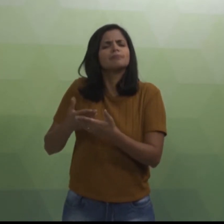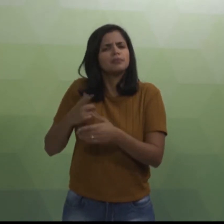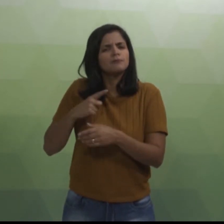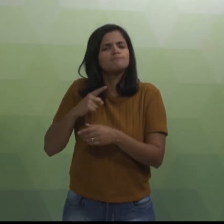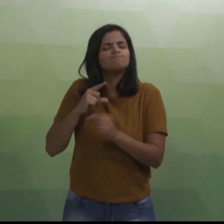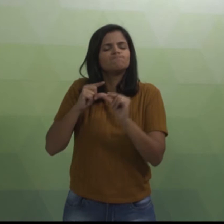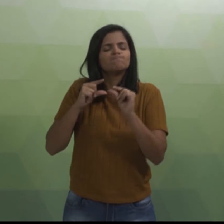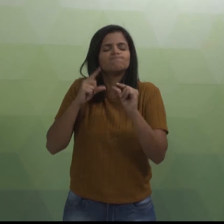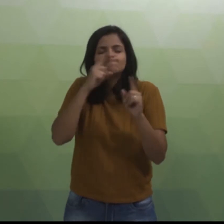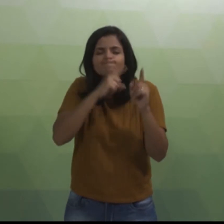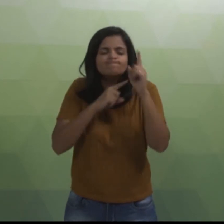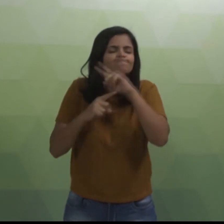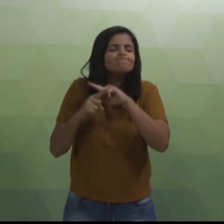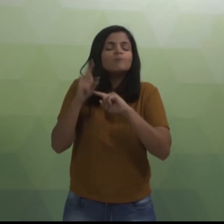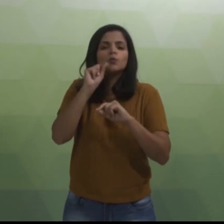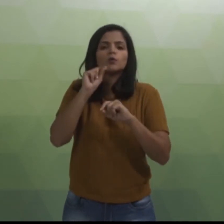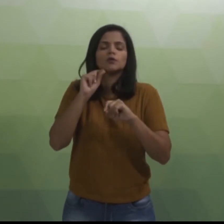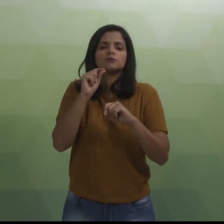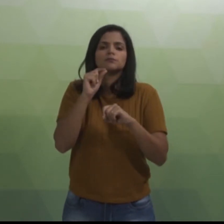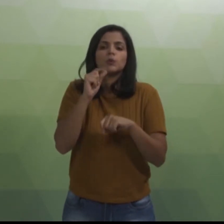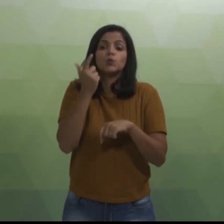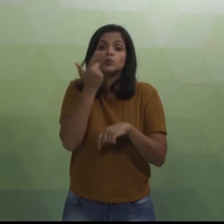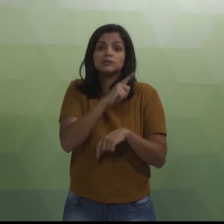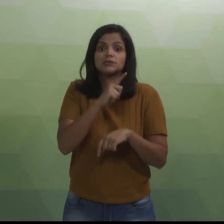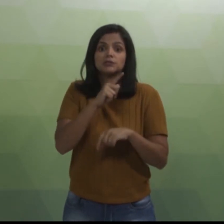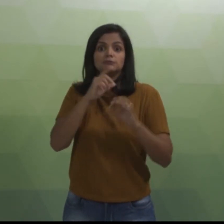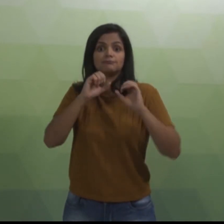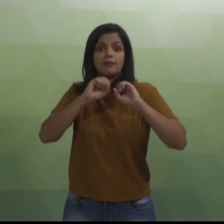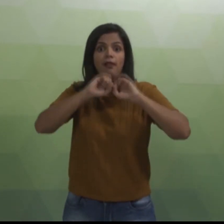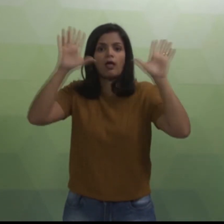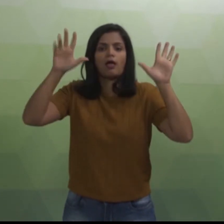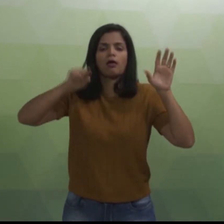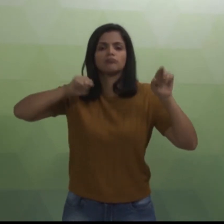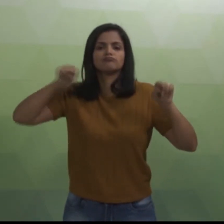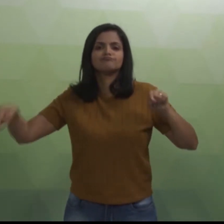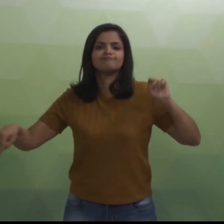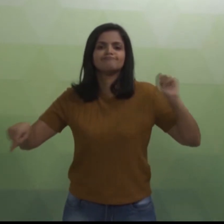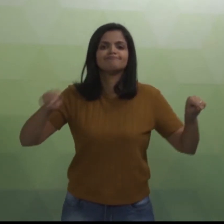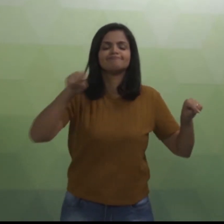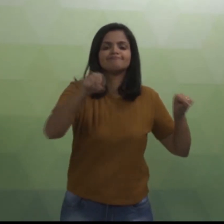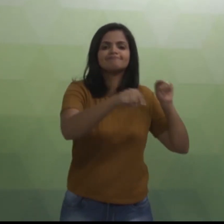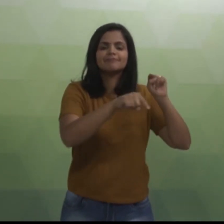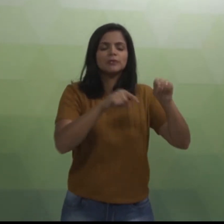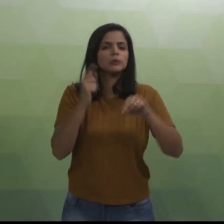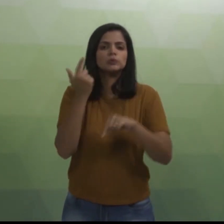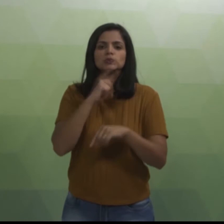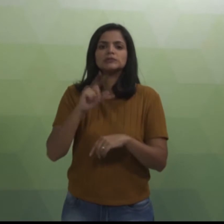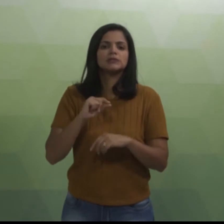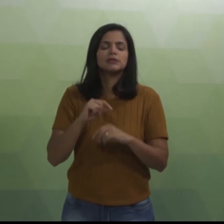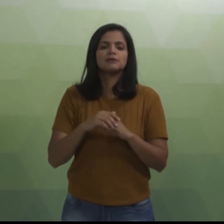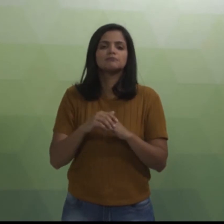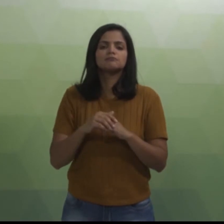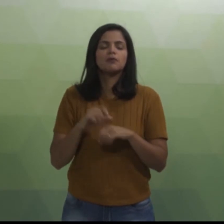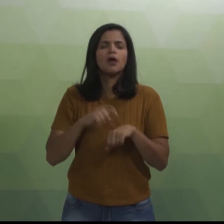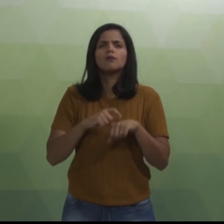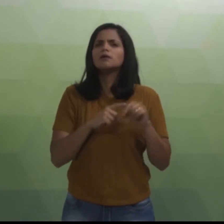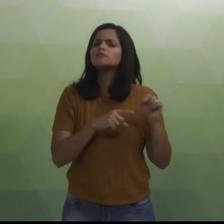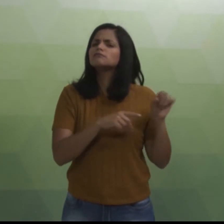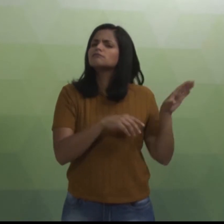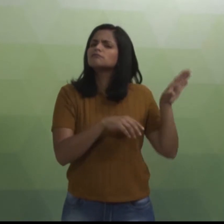No momento da interpretação, pode haver falhas, pode não haver clareza, devido à